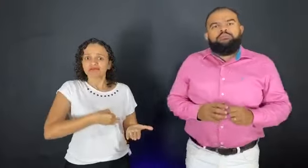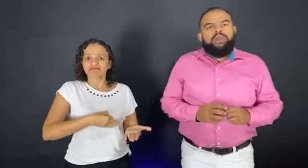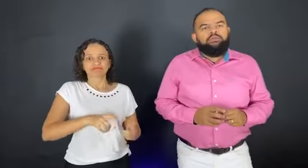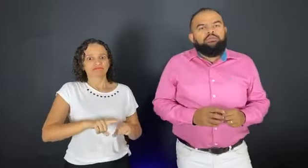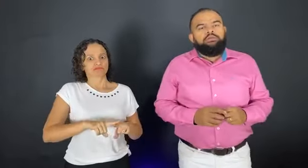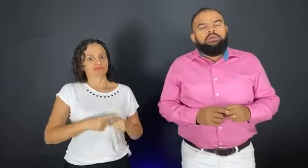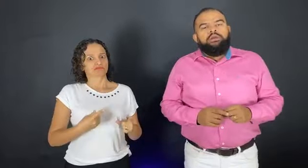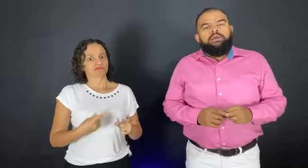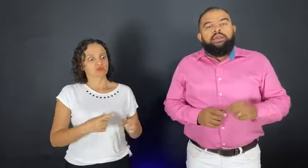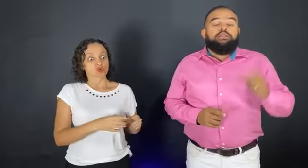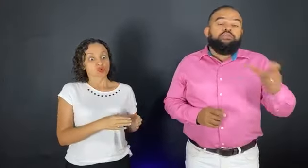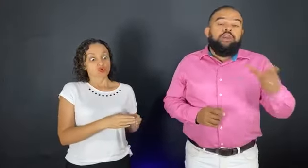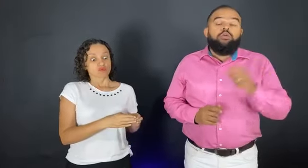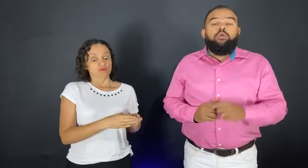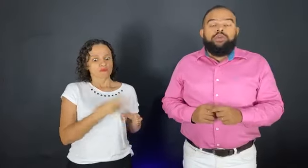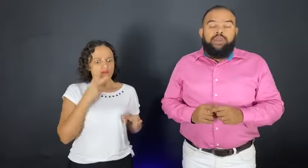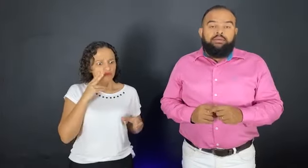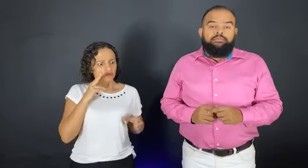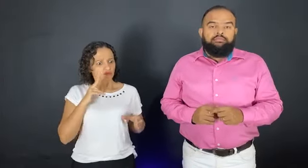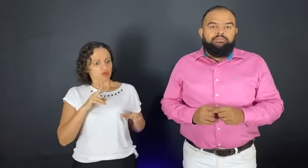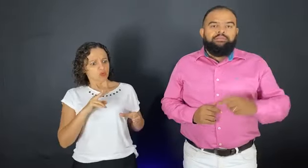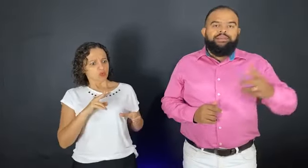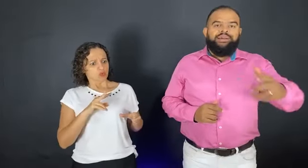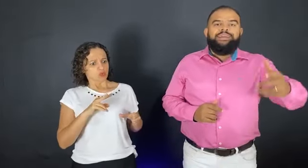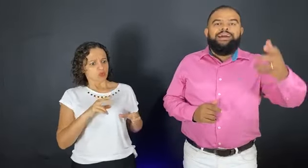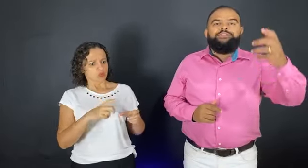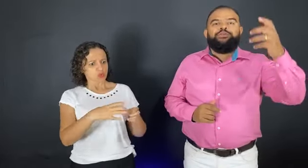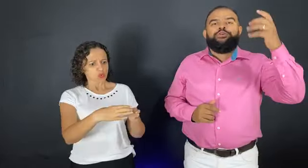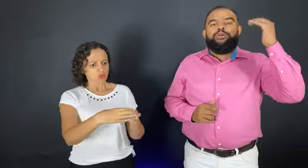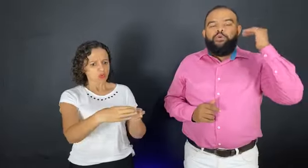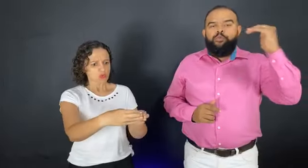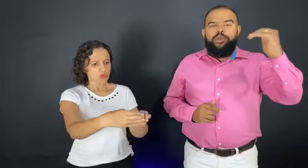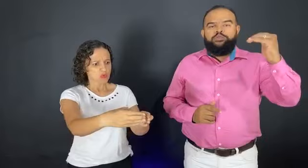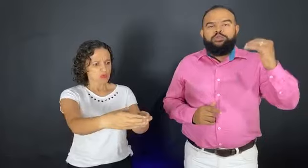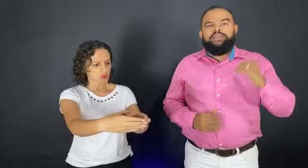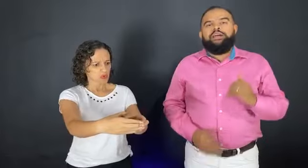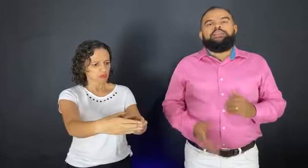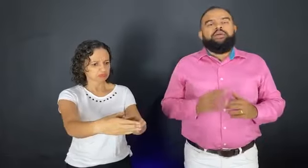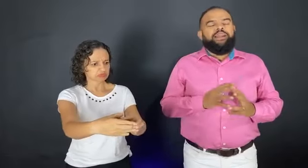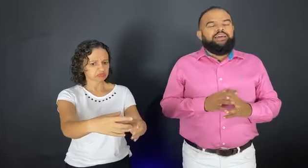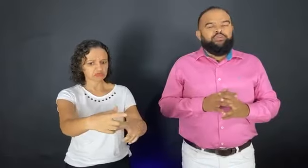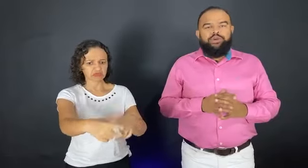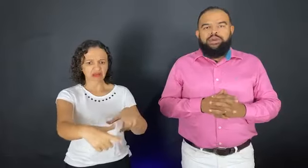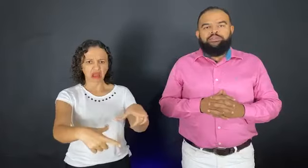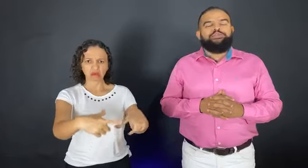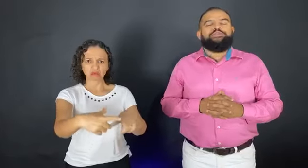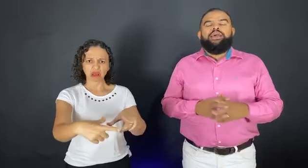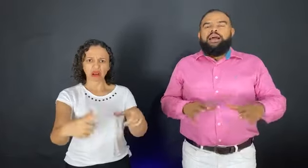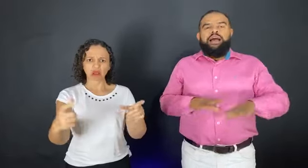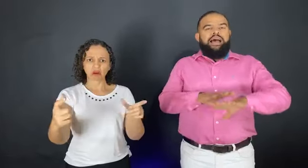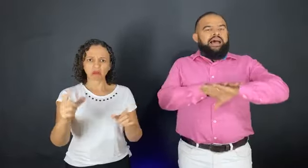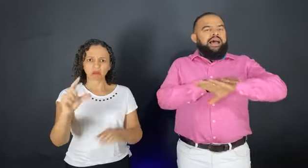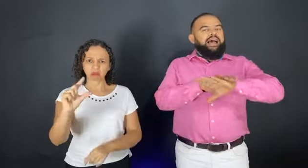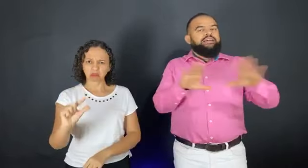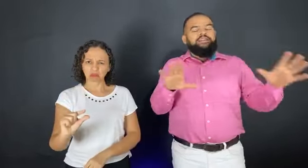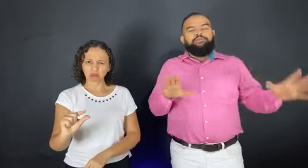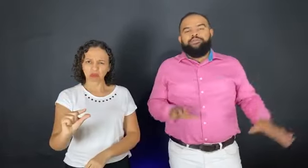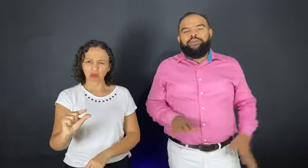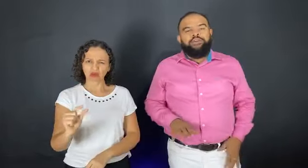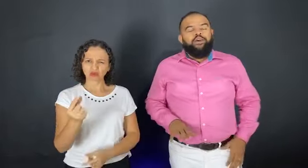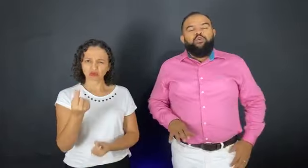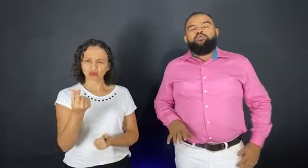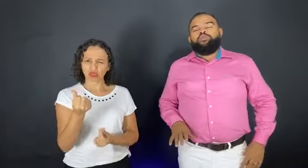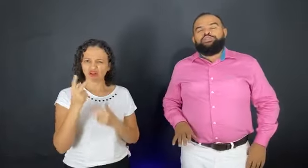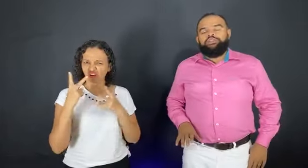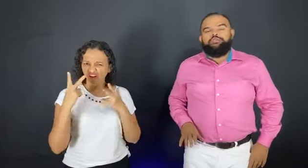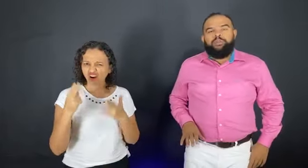partir do momento que eles viram alguém ganhando o mesmo tanto e trabalhando menos, já